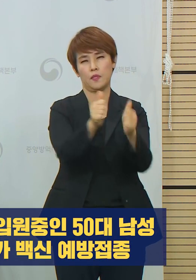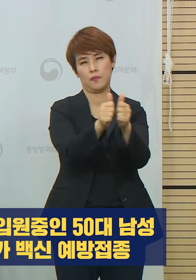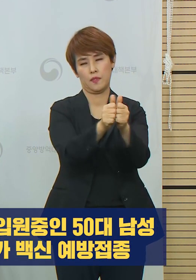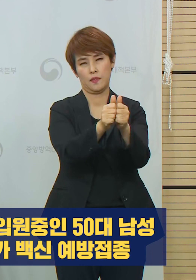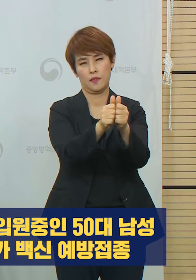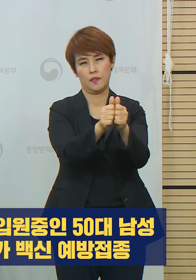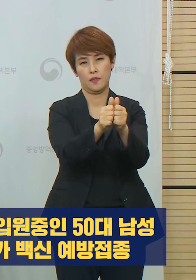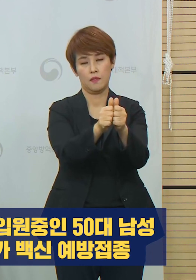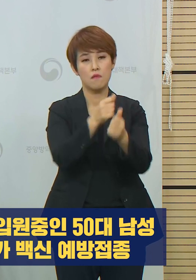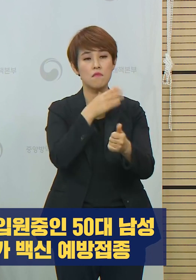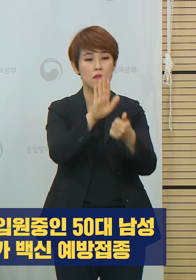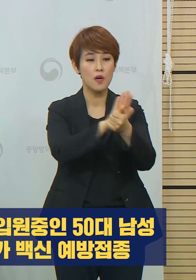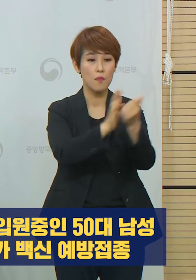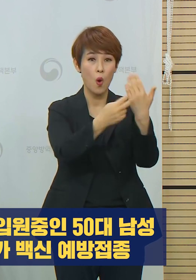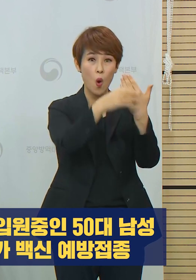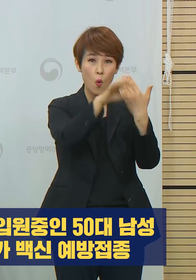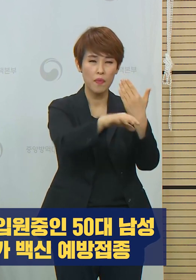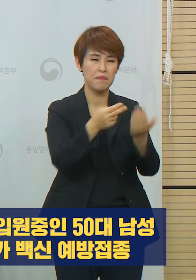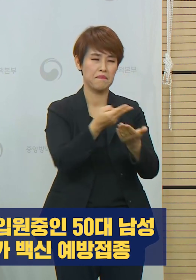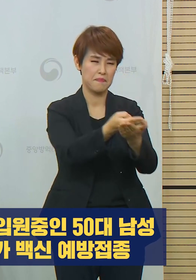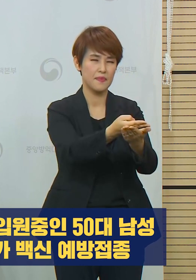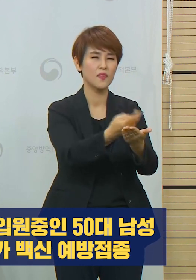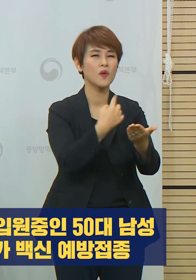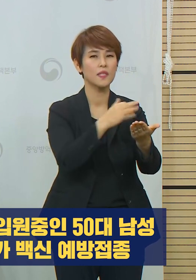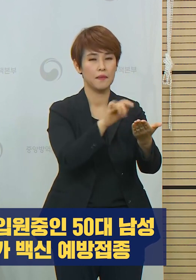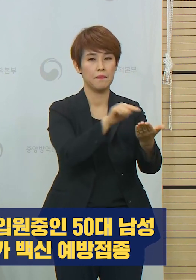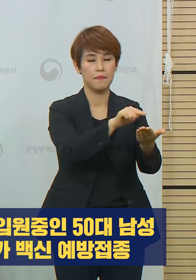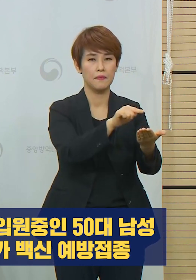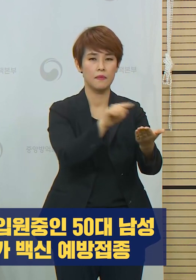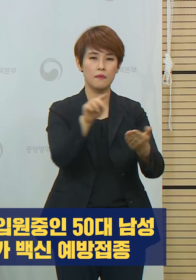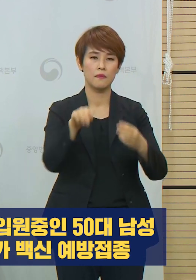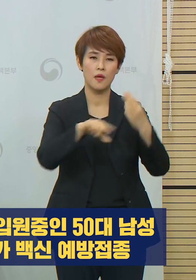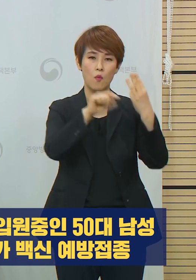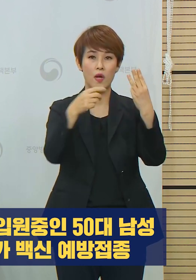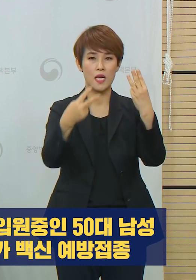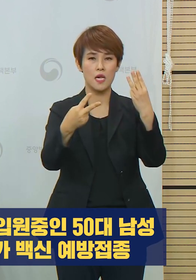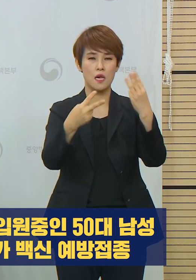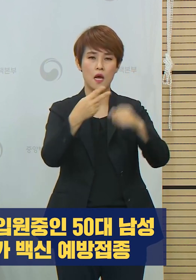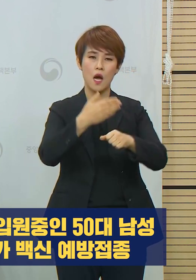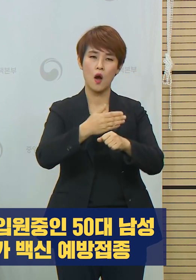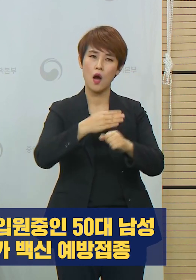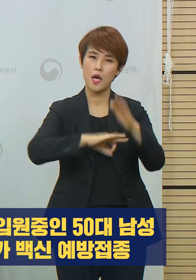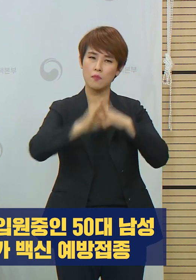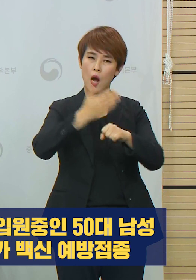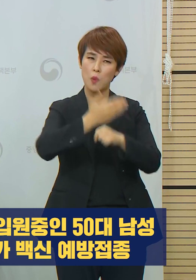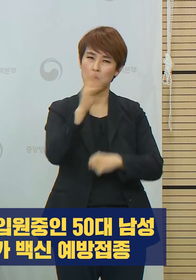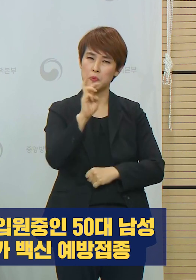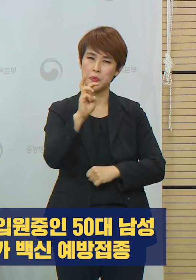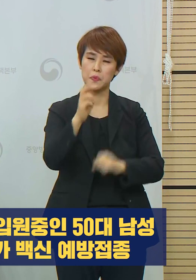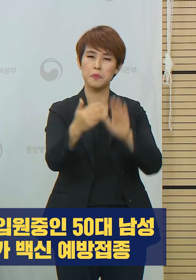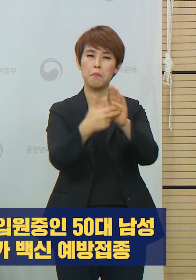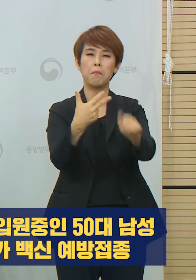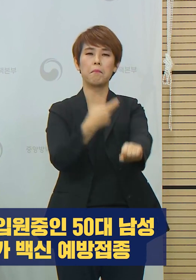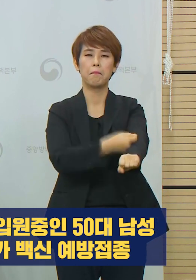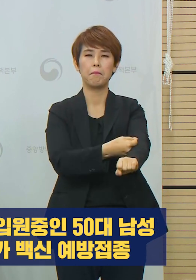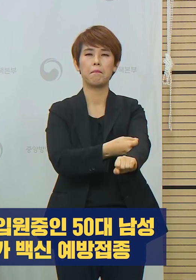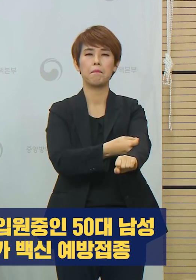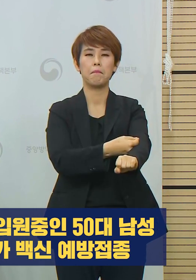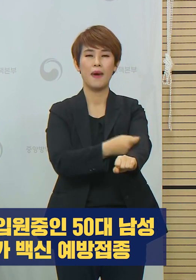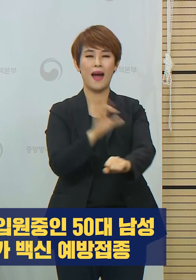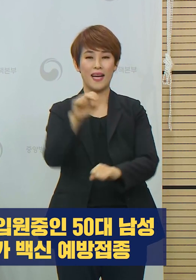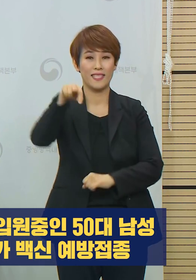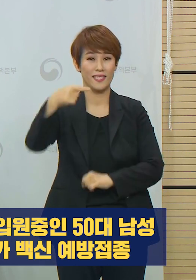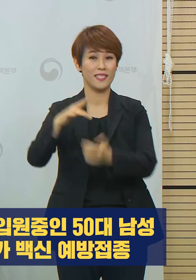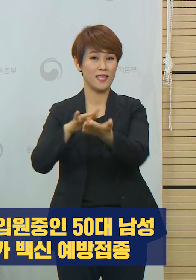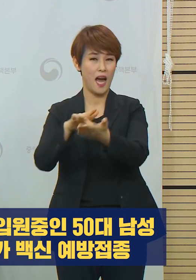남자분이시고, 요양병원 입원 환자로서 3월 2일 날 오전 9시 반경에 예방접종을